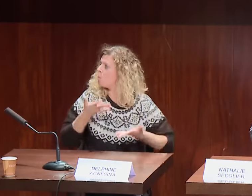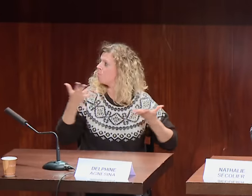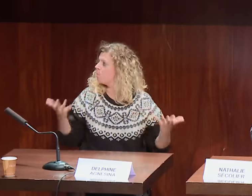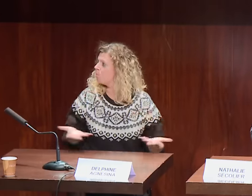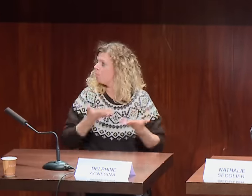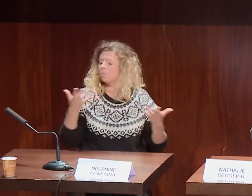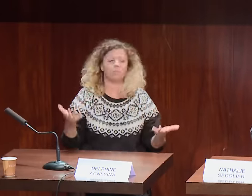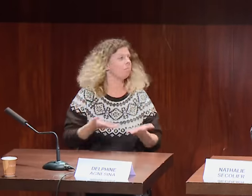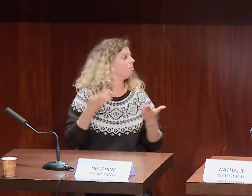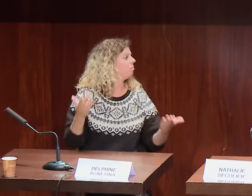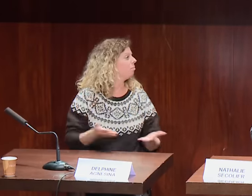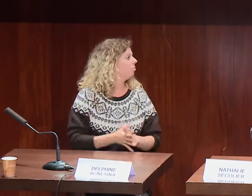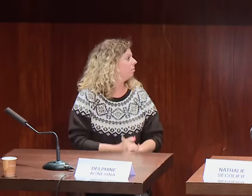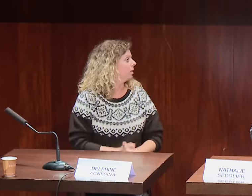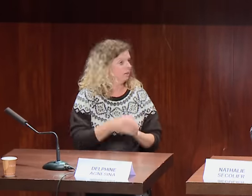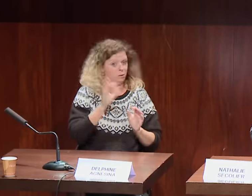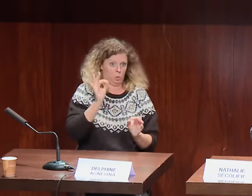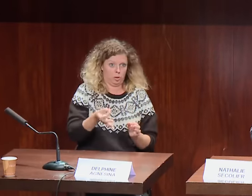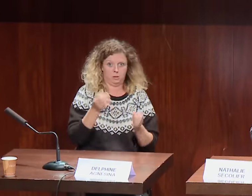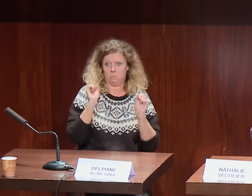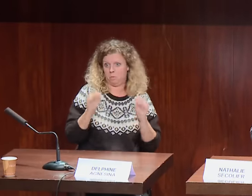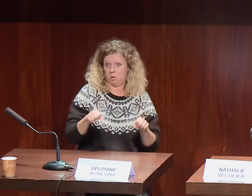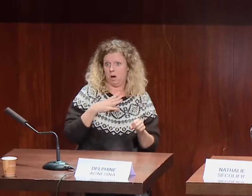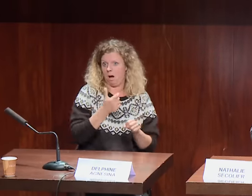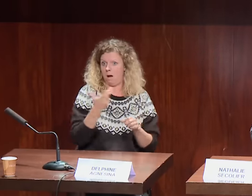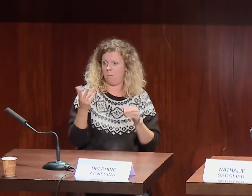Alors, je ne sais pas quelle pourrait être la solution.